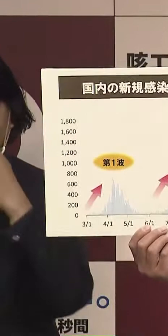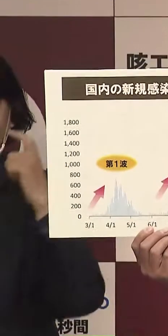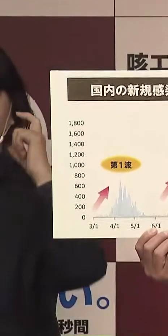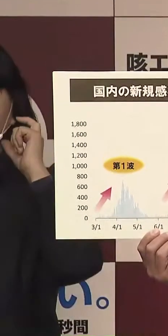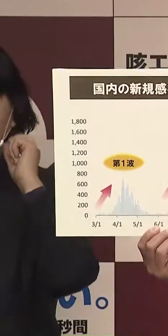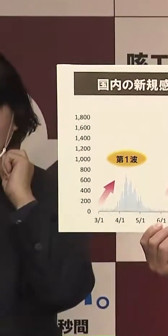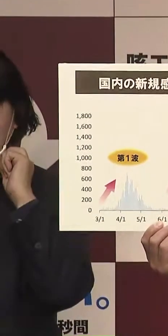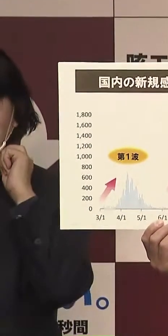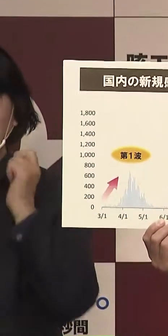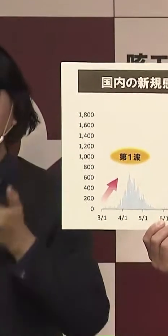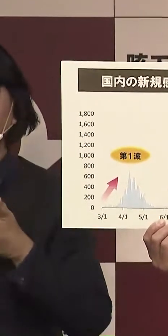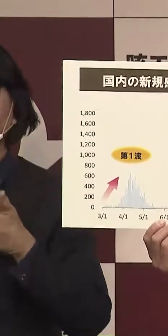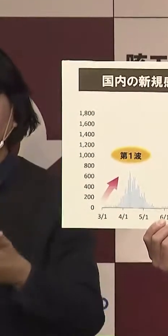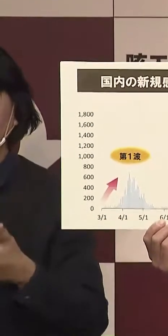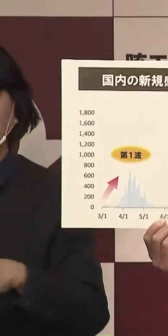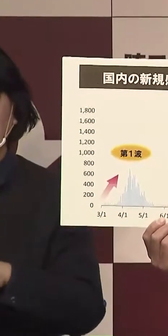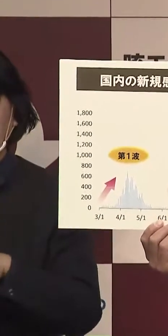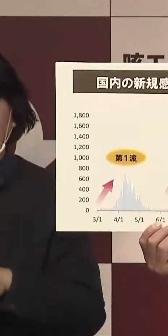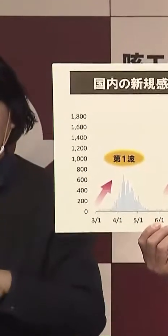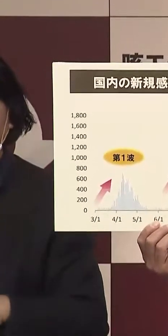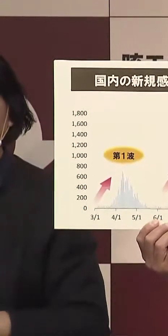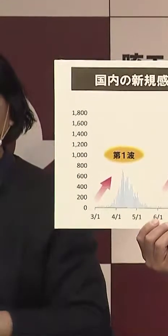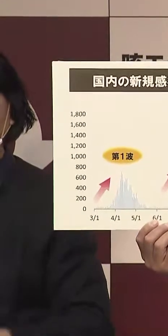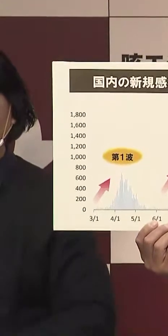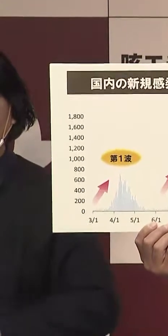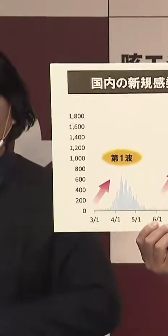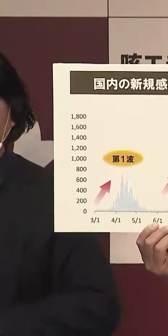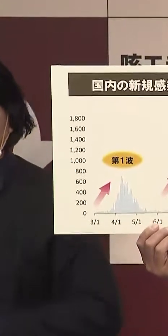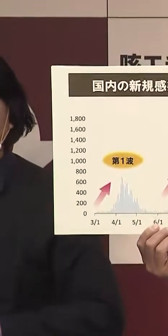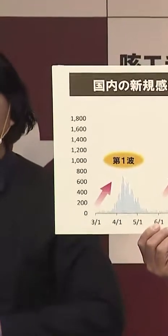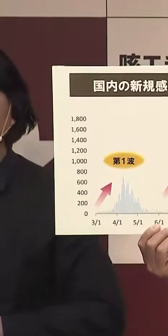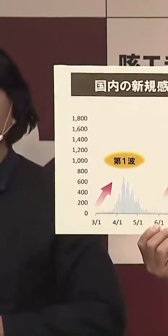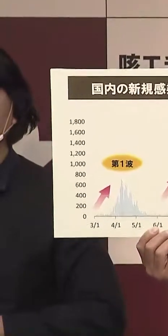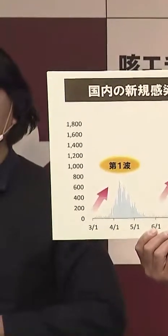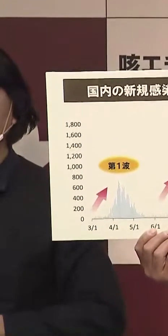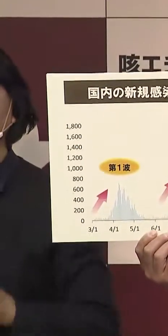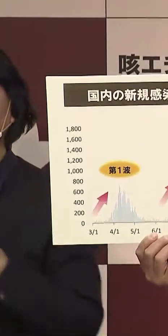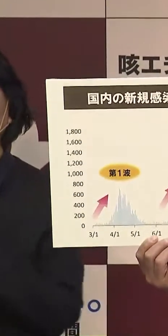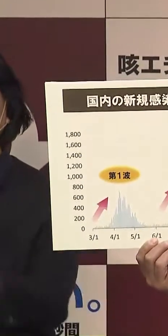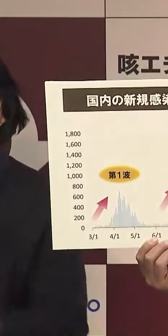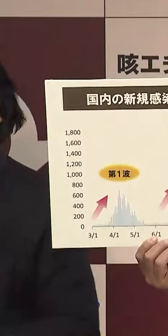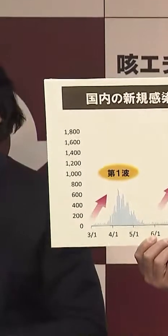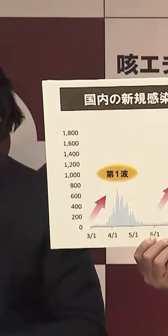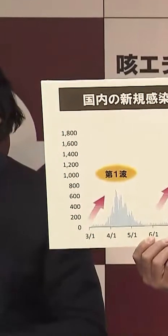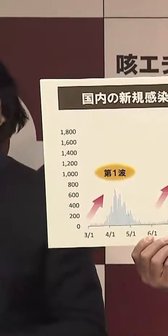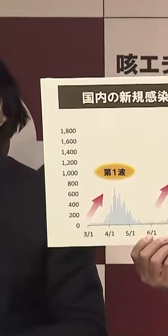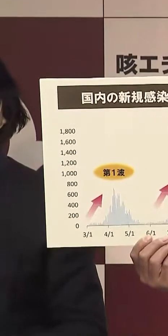防止対策の徹底を改めてお願いを申し上げたいと思います。